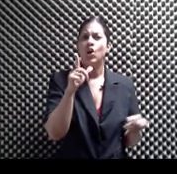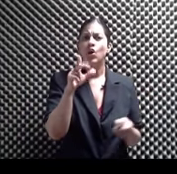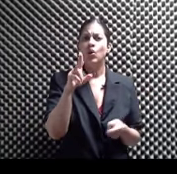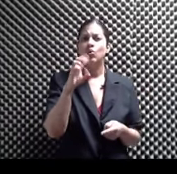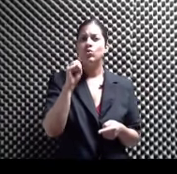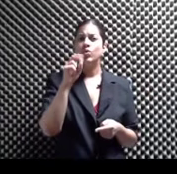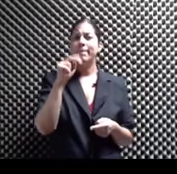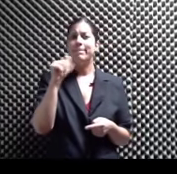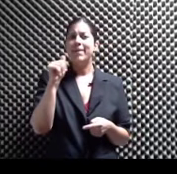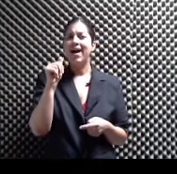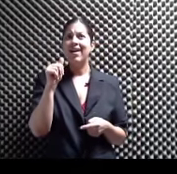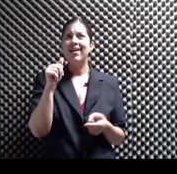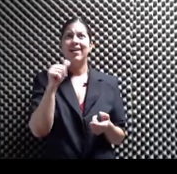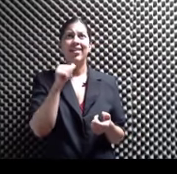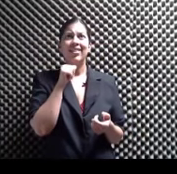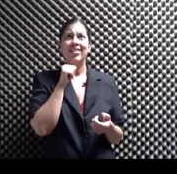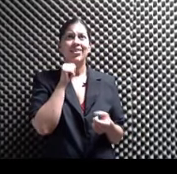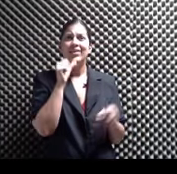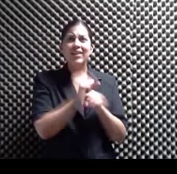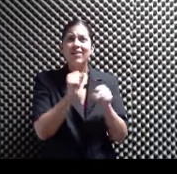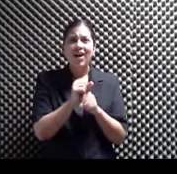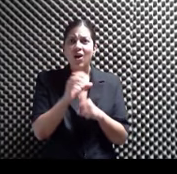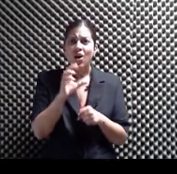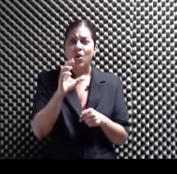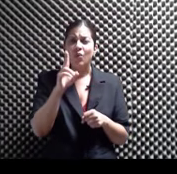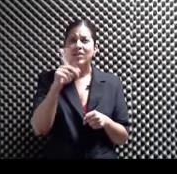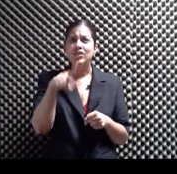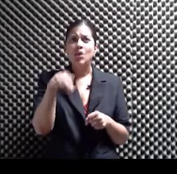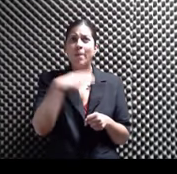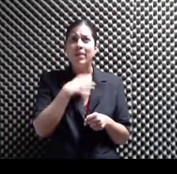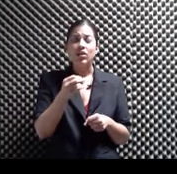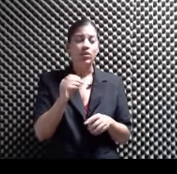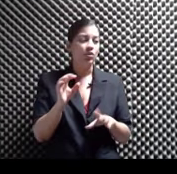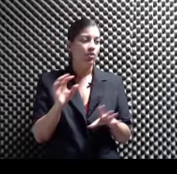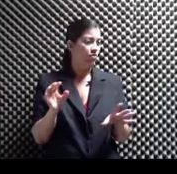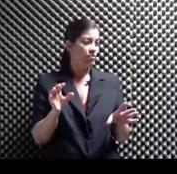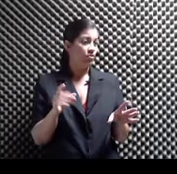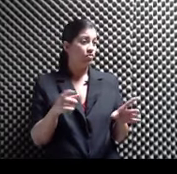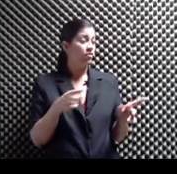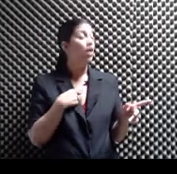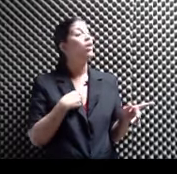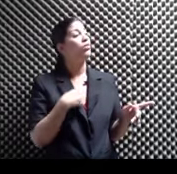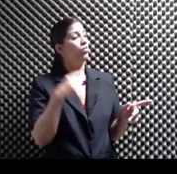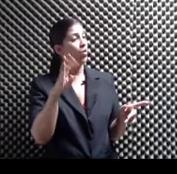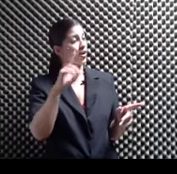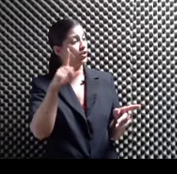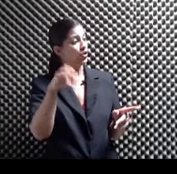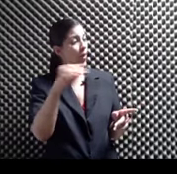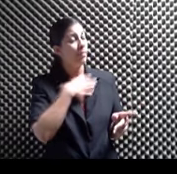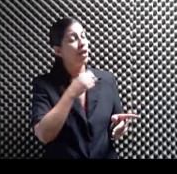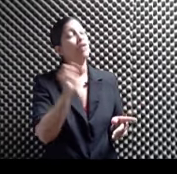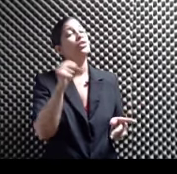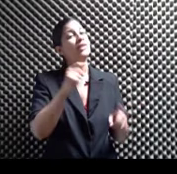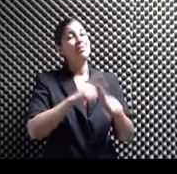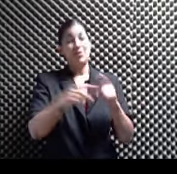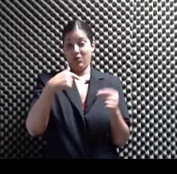Blanco. Bueno, en Cuarzo Blanco sí, pero no dirigía por mí. Así que, no, por Javier Ortiz. Sí. Ah. En la serie de teatro de